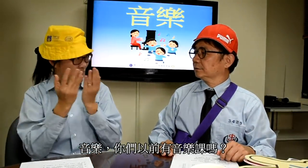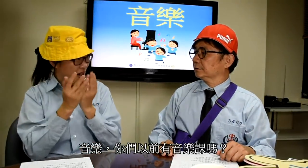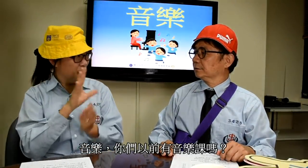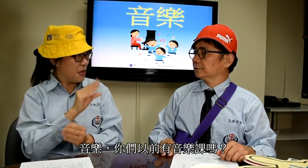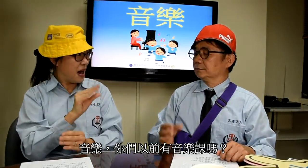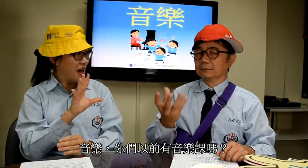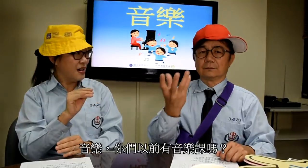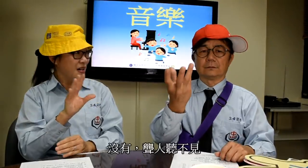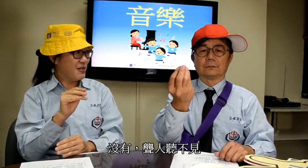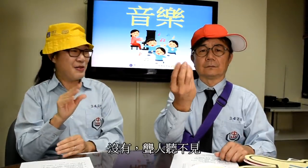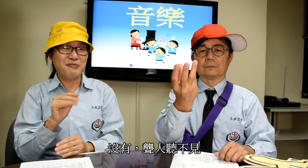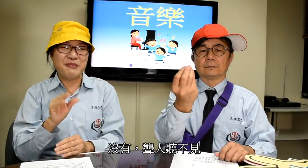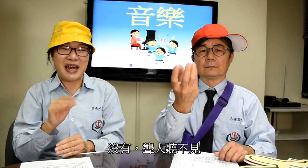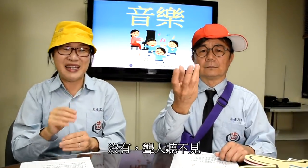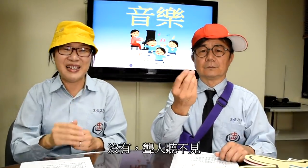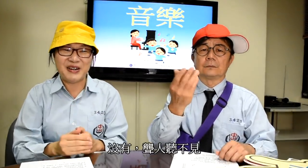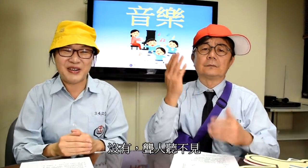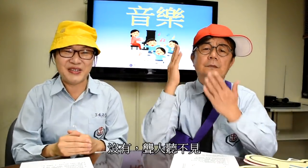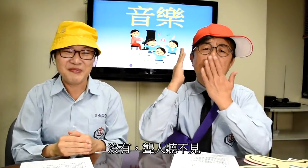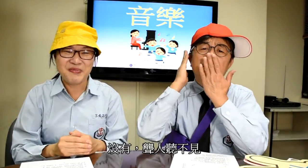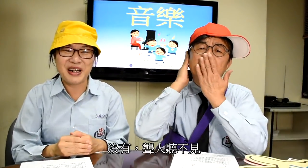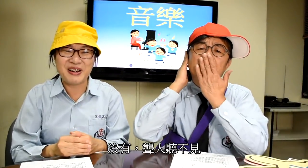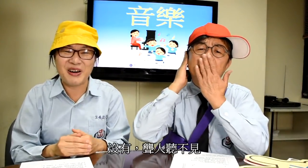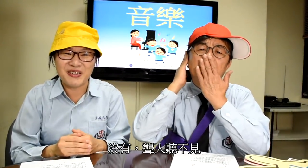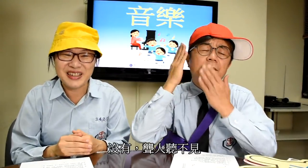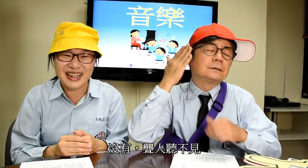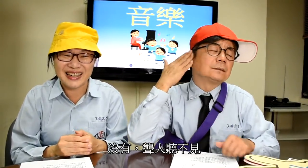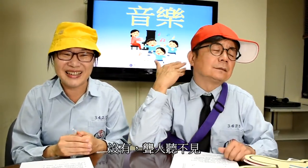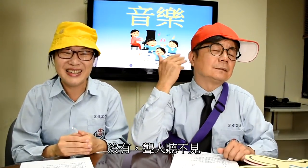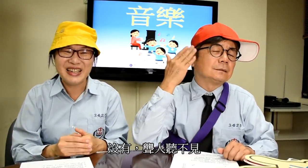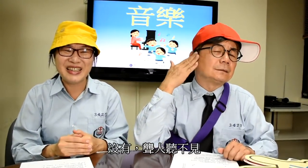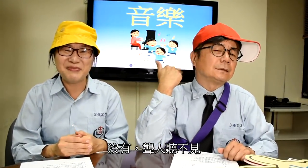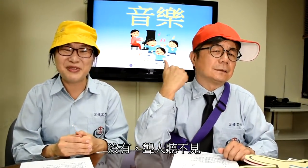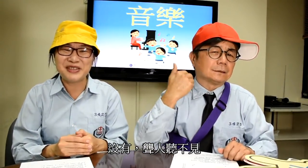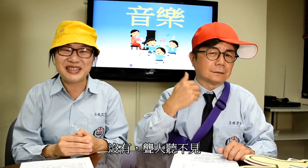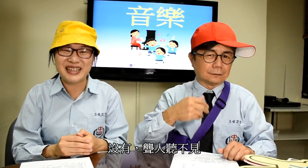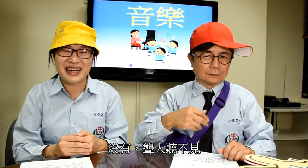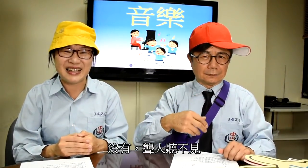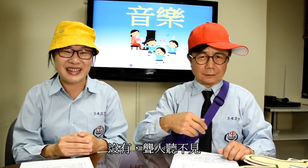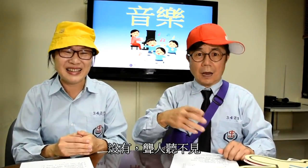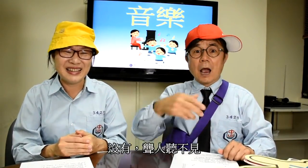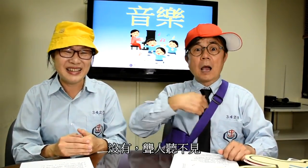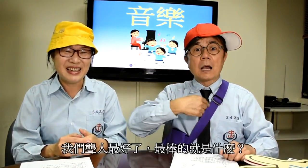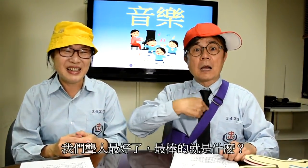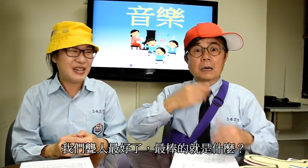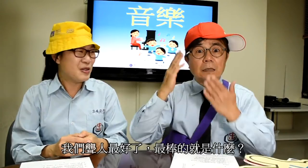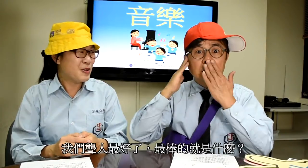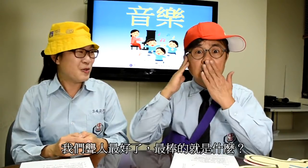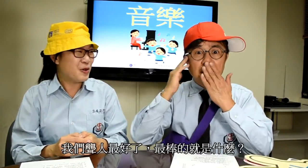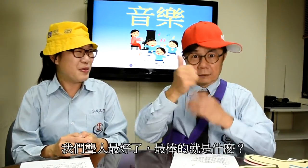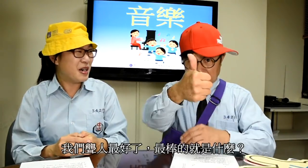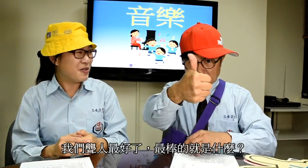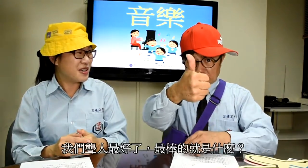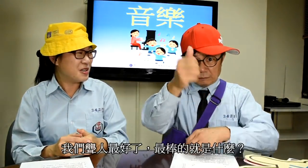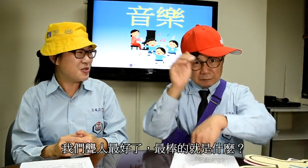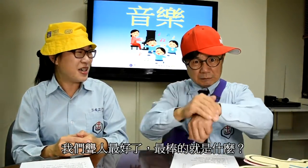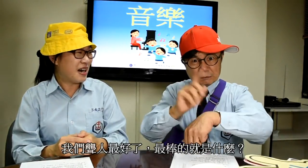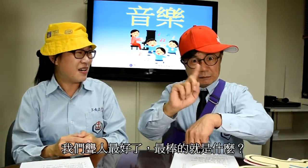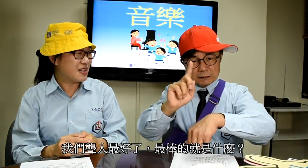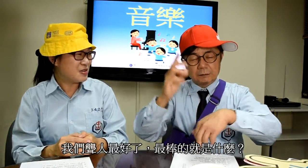吗？没有，聋人听不见。我们聋人最好了，最棒